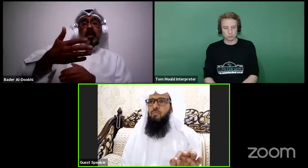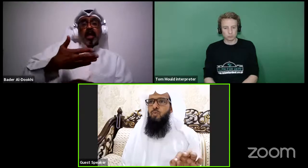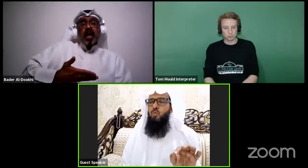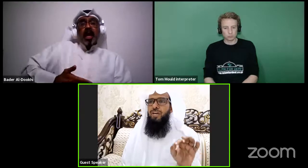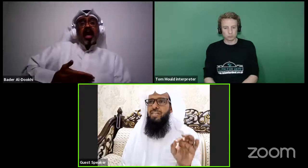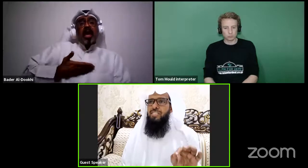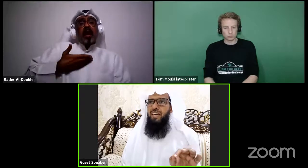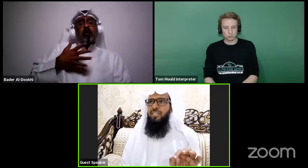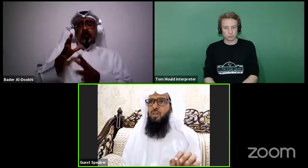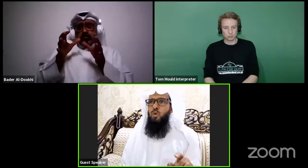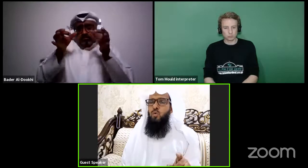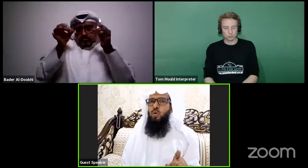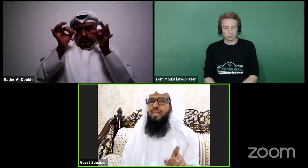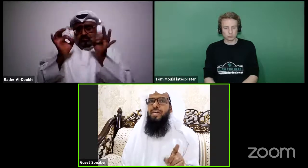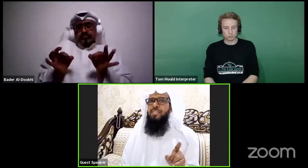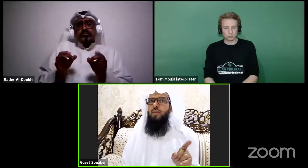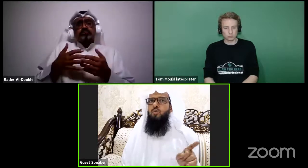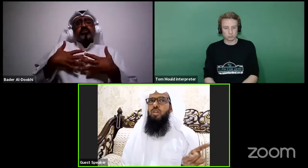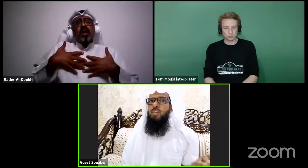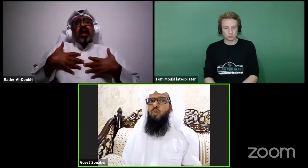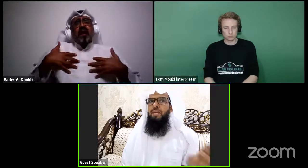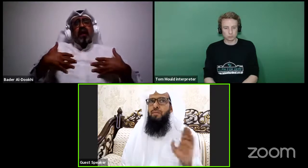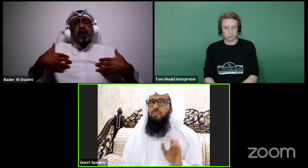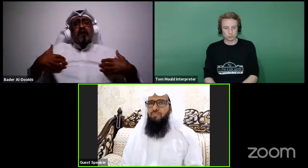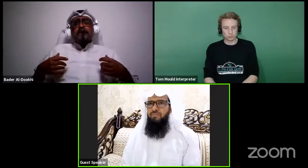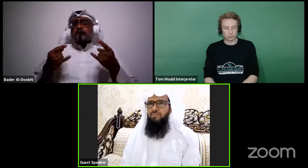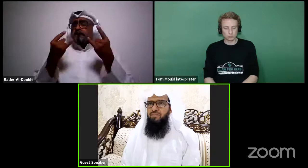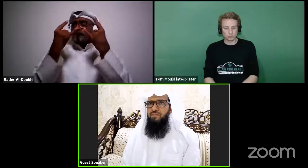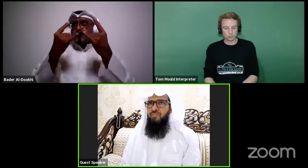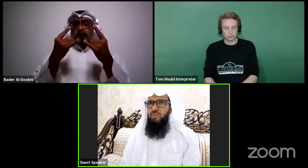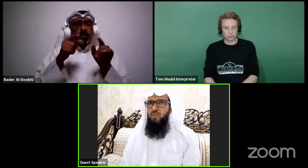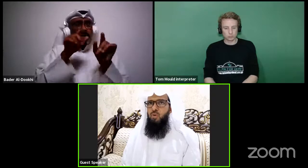سيسلم ويسعد ويسلم الناس منه،